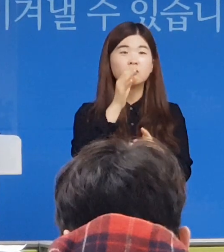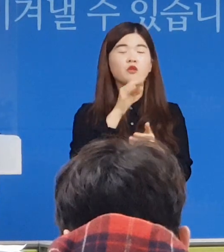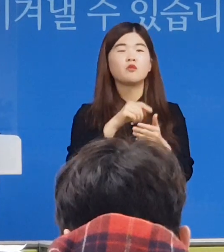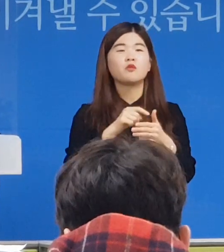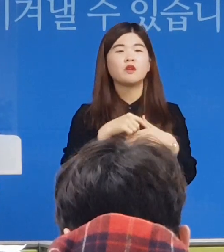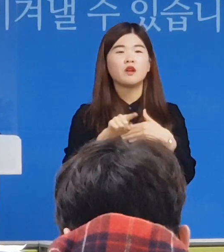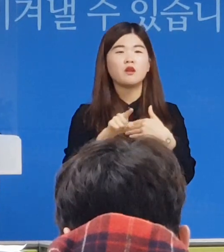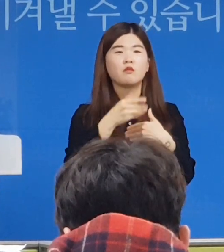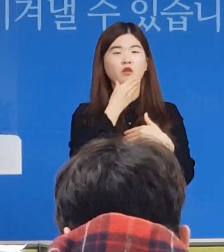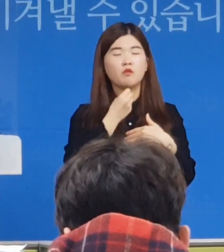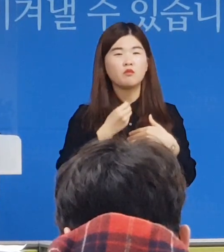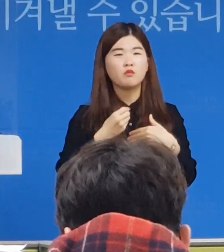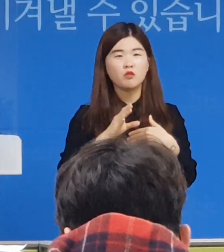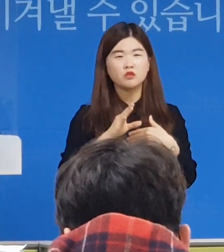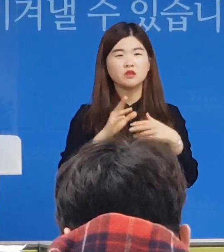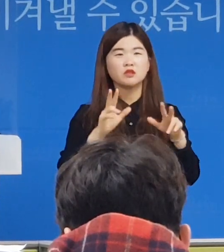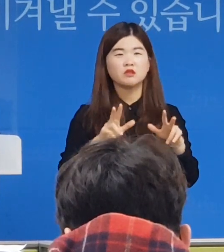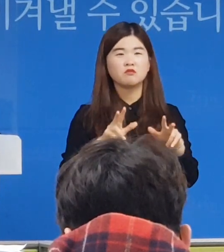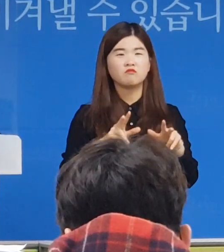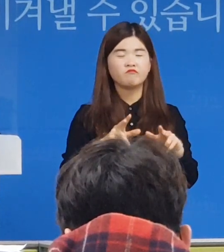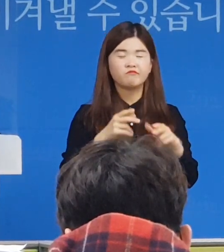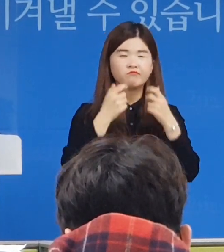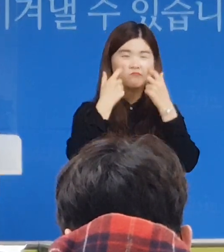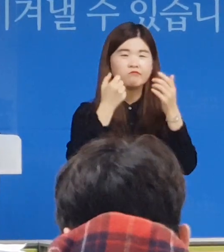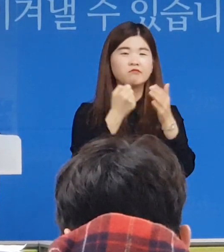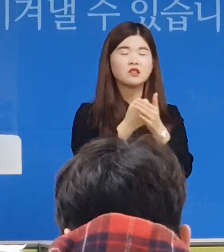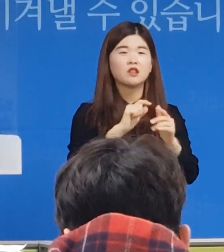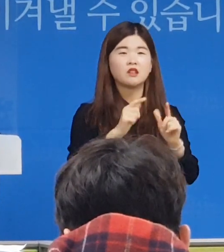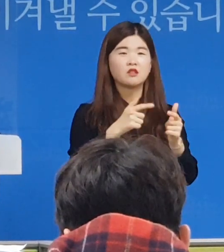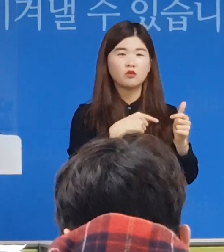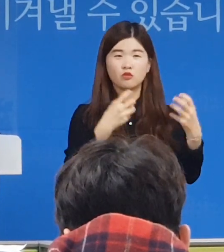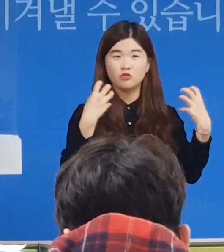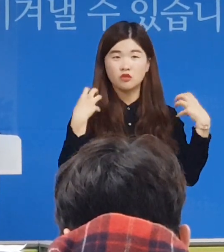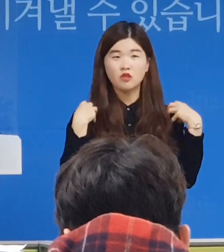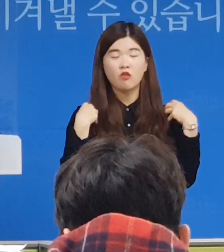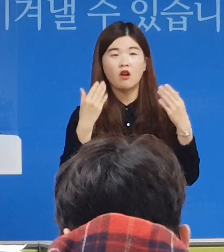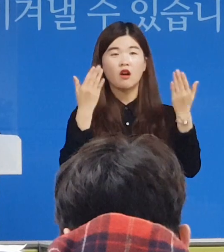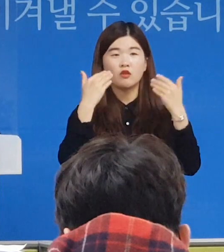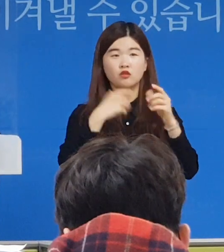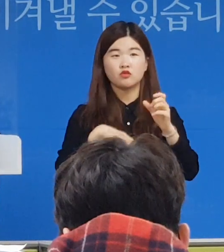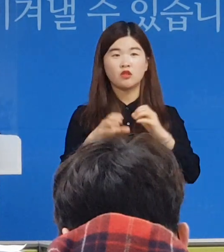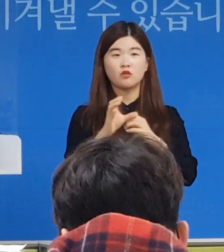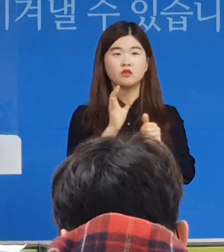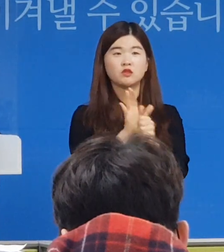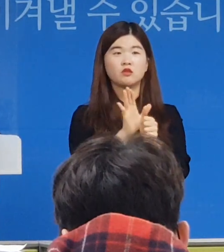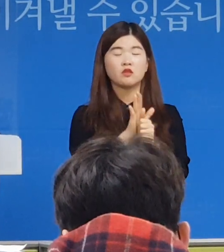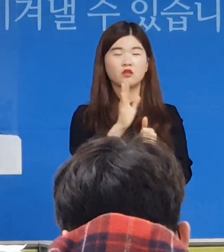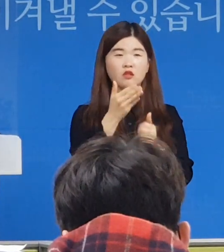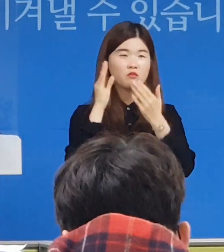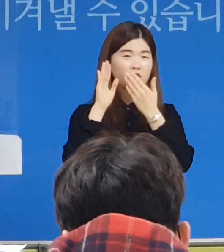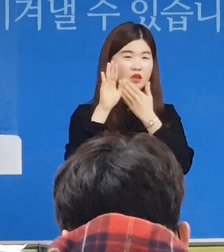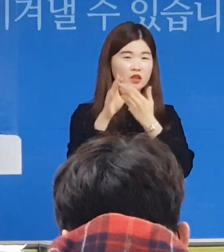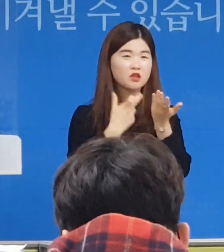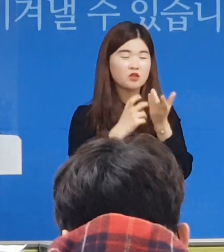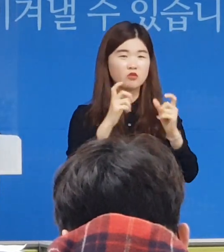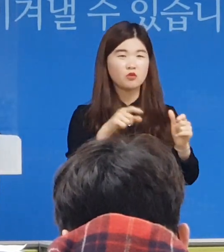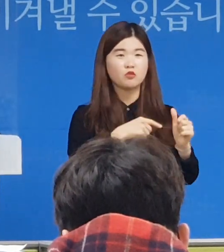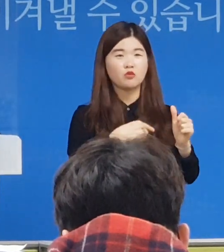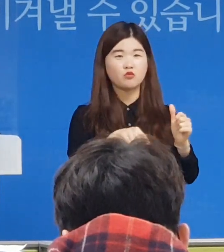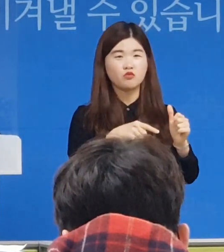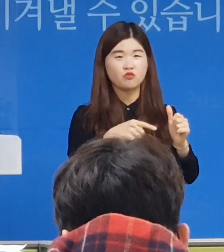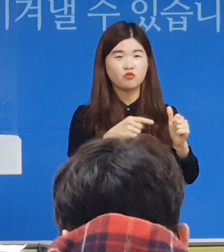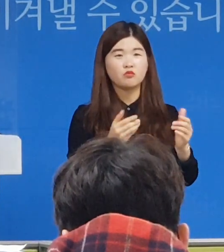위해 매년 400억 원 규모를 비법정 전출금으로 도 교육청과 학교에 추가 지원하면서 미래의 제도교육 발전을 위해 투자하고